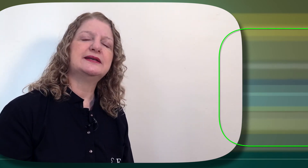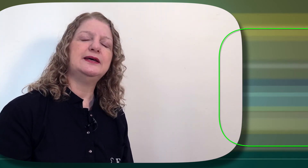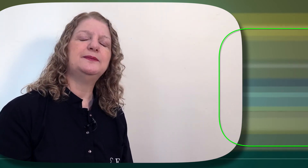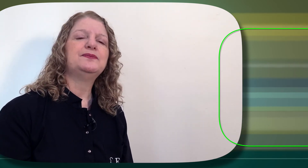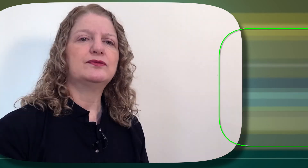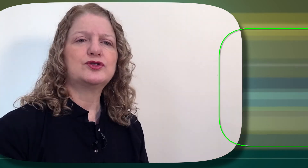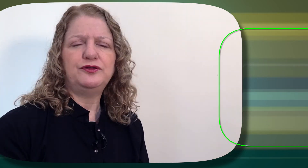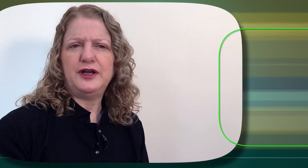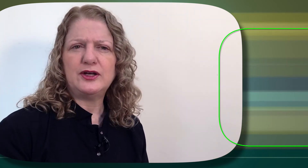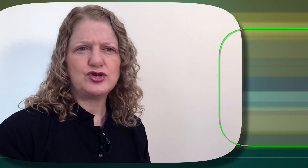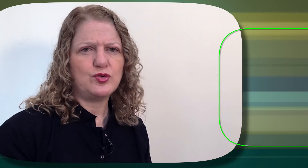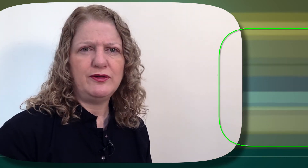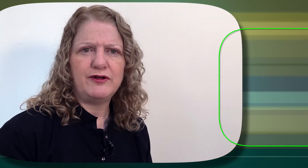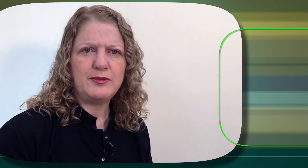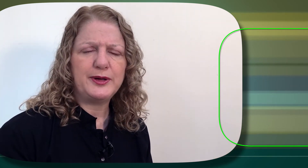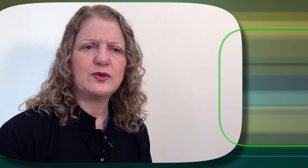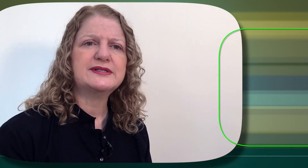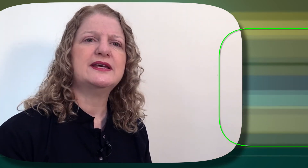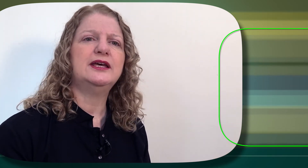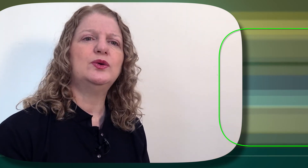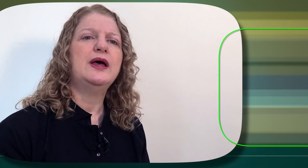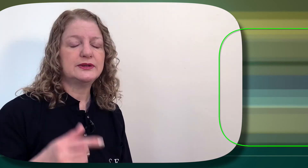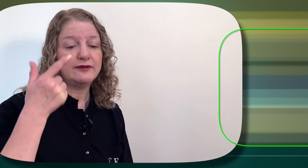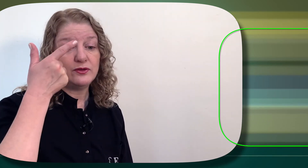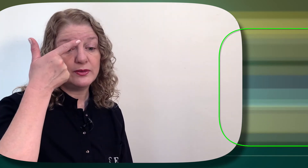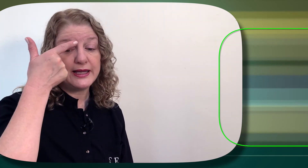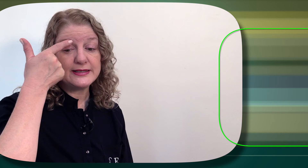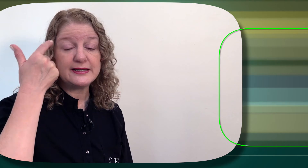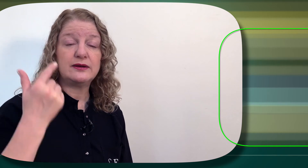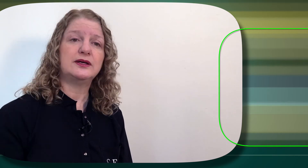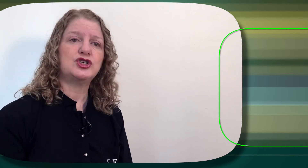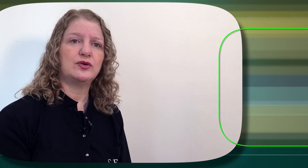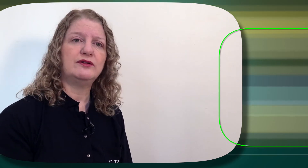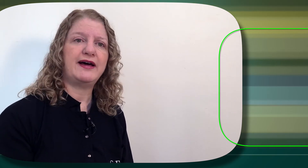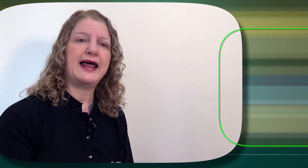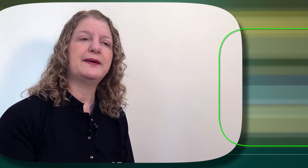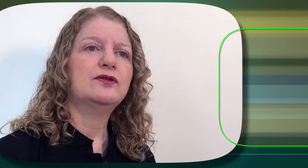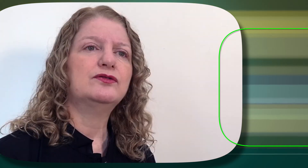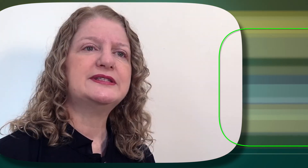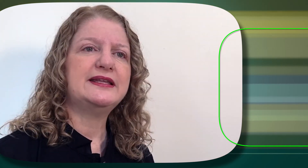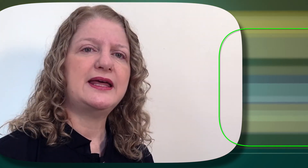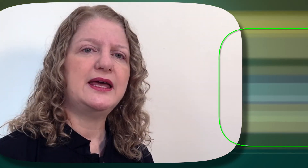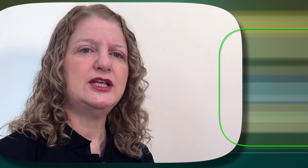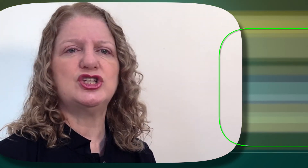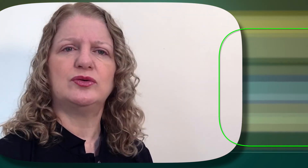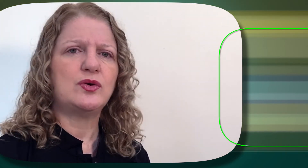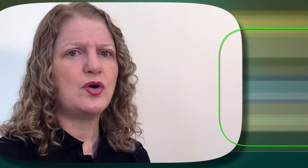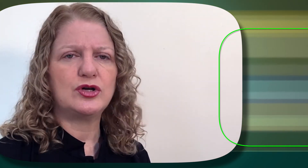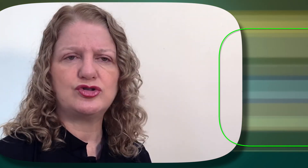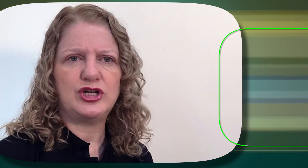que sofreram de alguma forma preconceito, teve uma delas que chegou a falar: você tem religião? Não gosto de